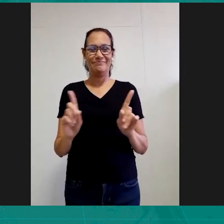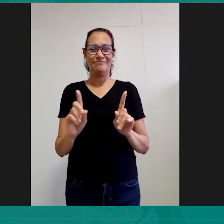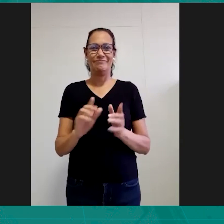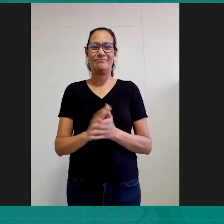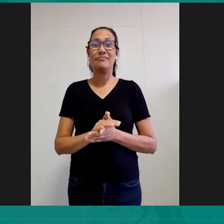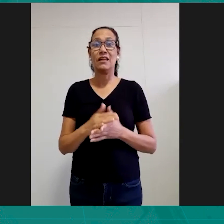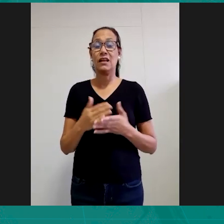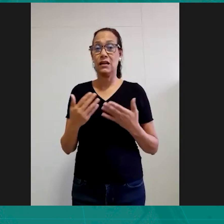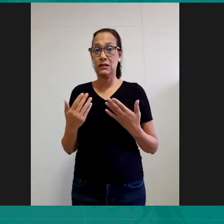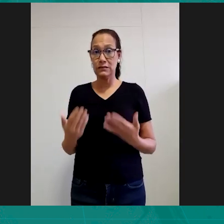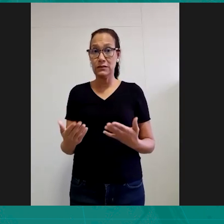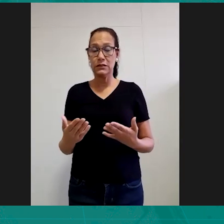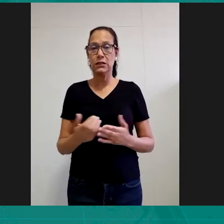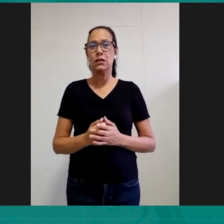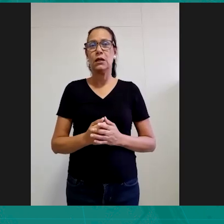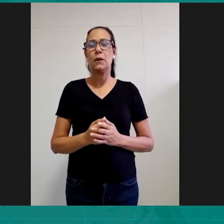9